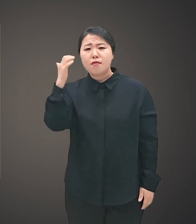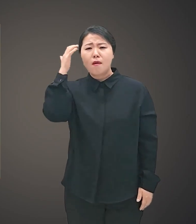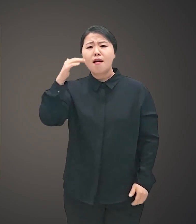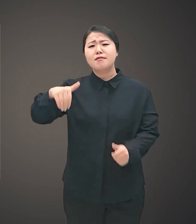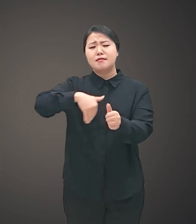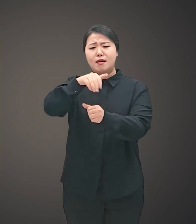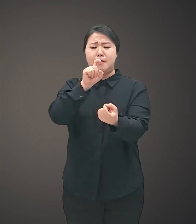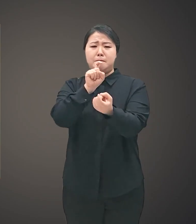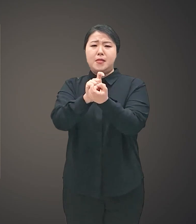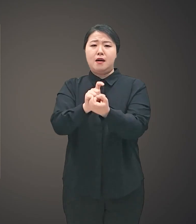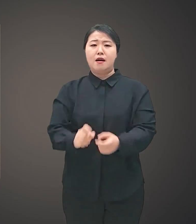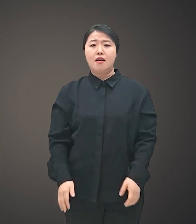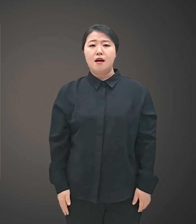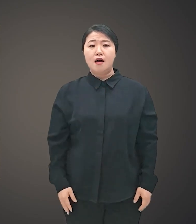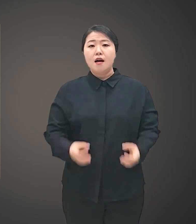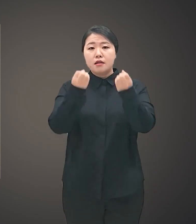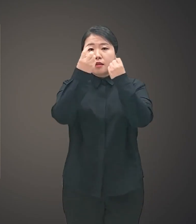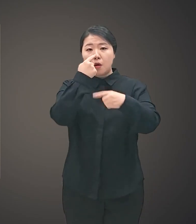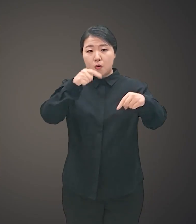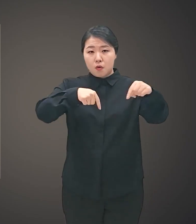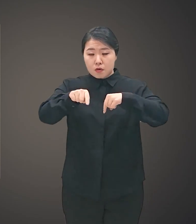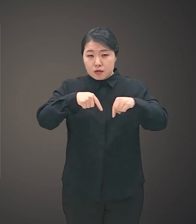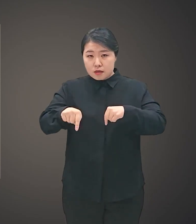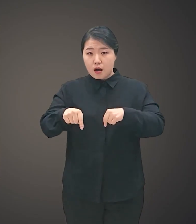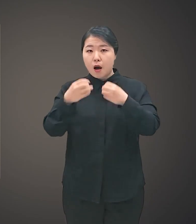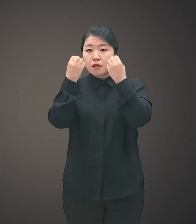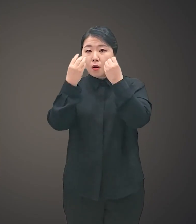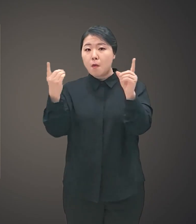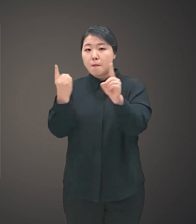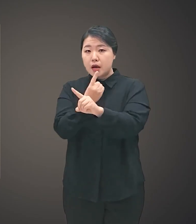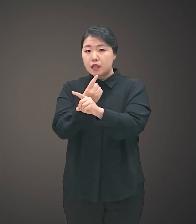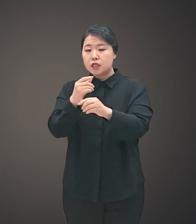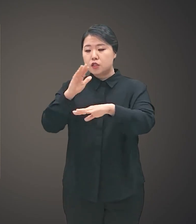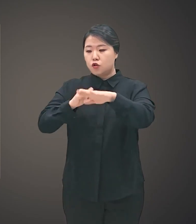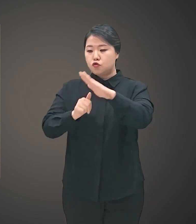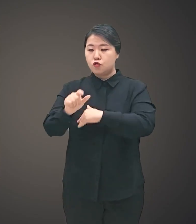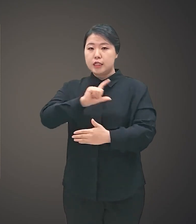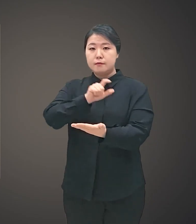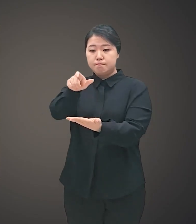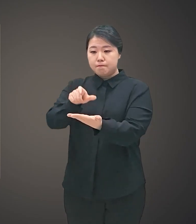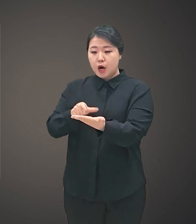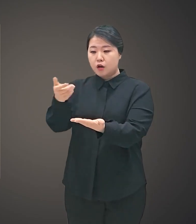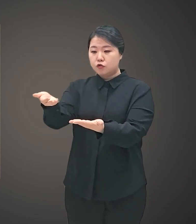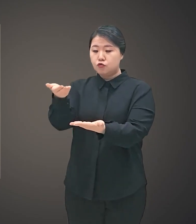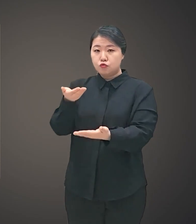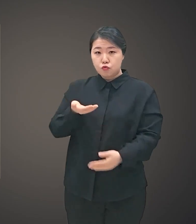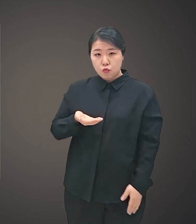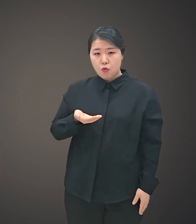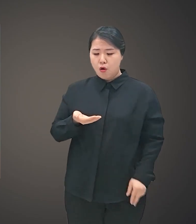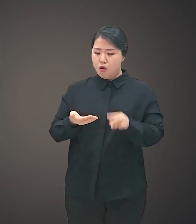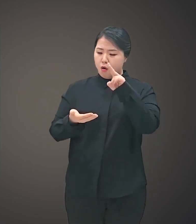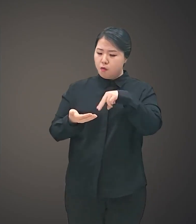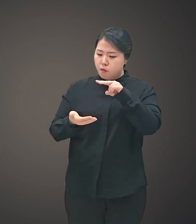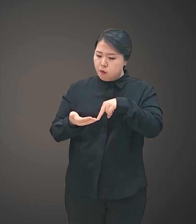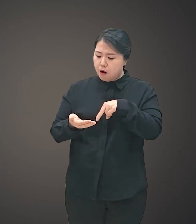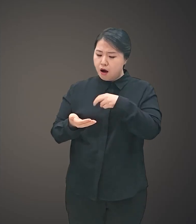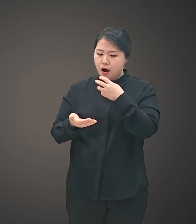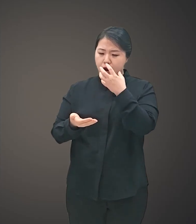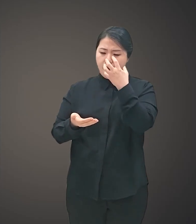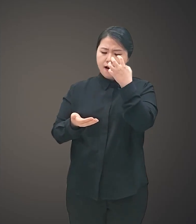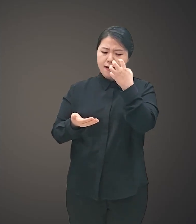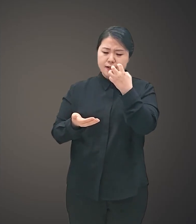봉착하게 되는데 페테르에게 새로운 선수 명단을 제시하는 신임 코치. 리스트를 읽던 그의 얼굴이